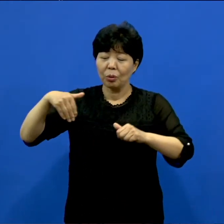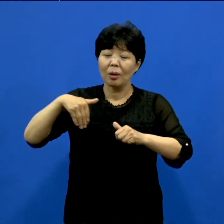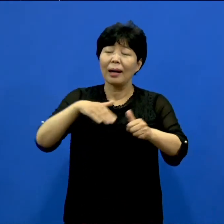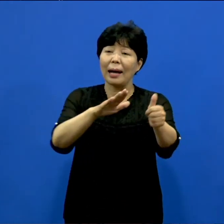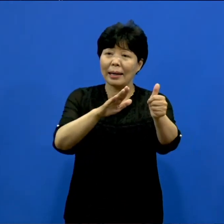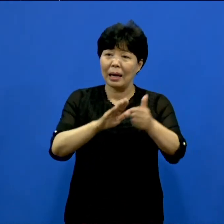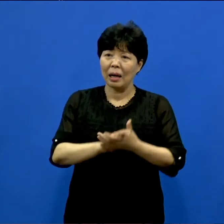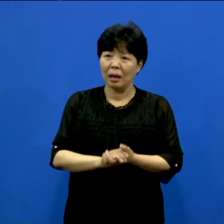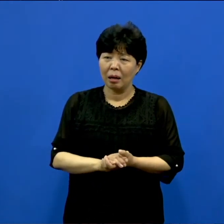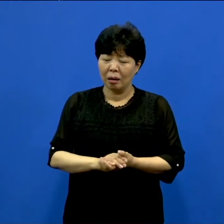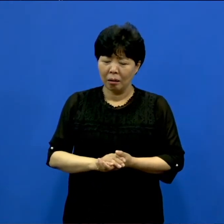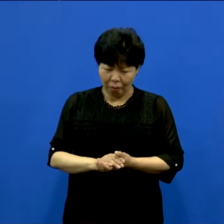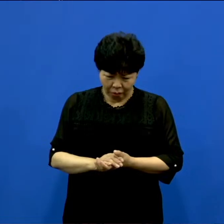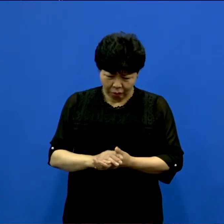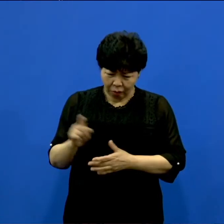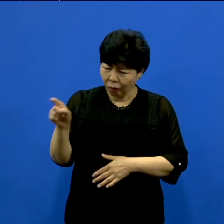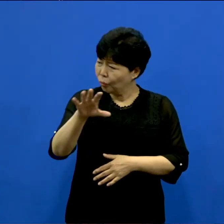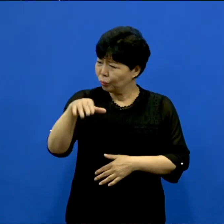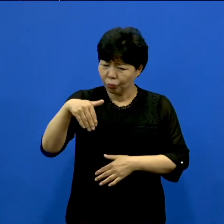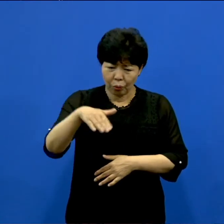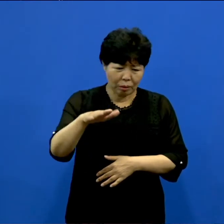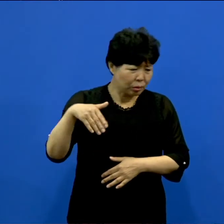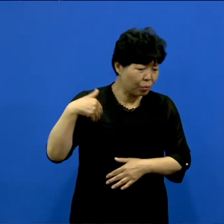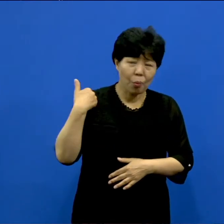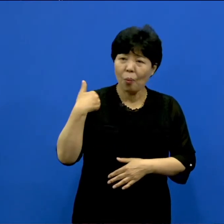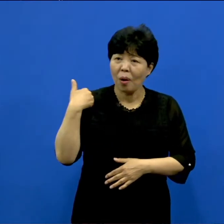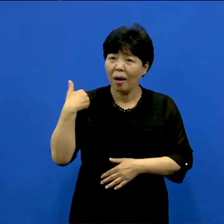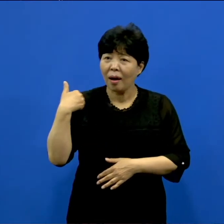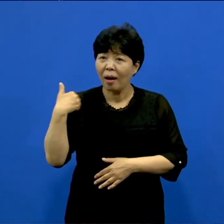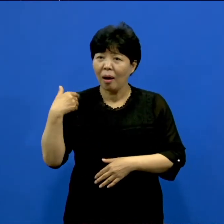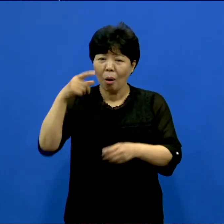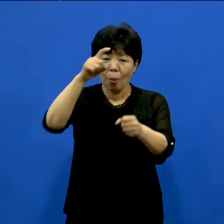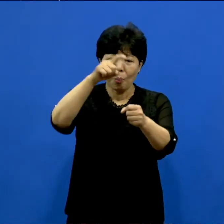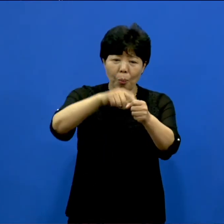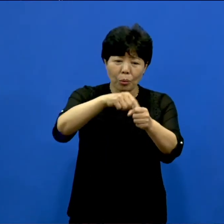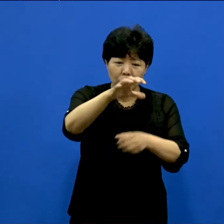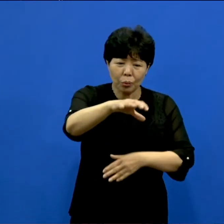어디로 가야 될지 목적지도 알려주지 않았어요. 근데 아브라함 어때요?